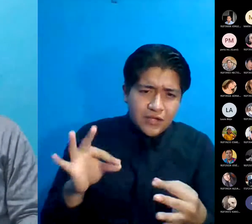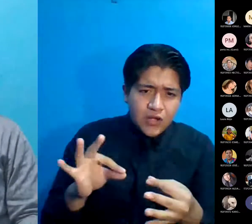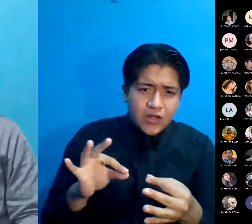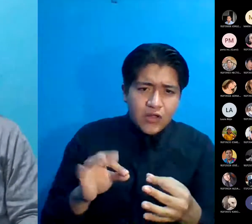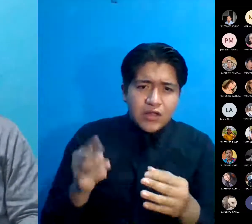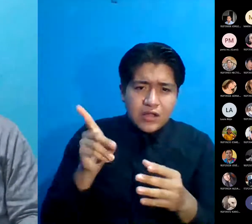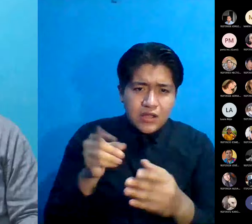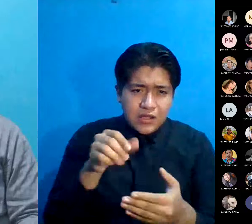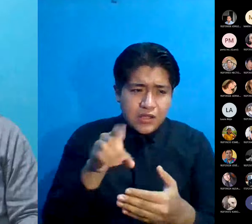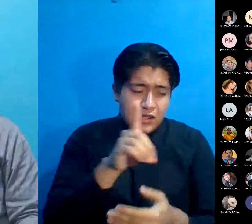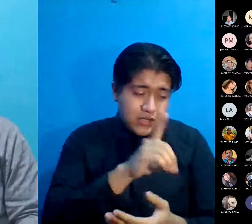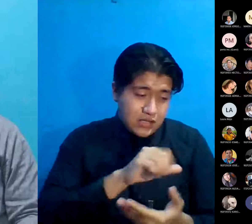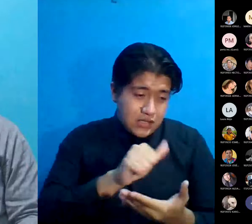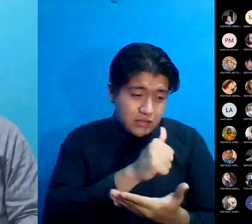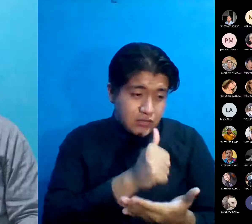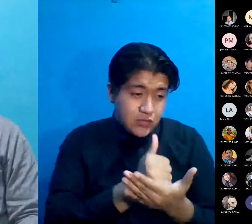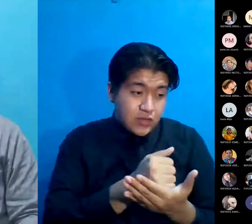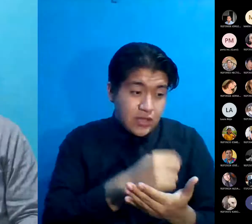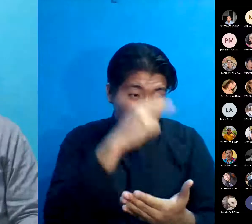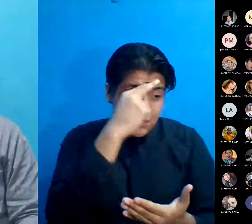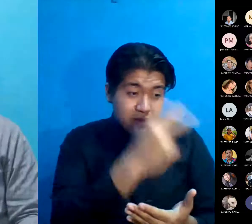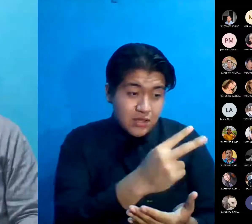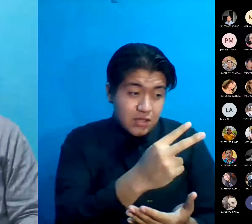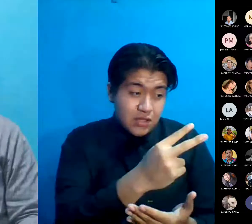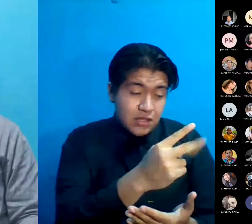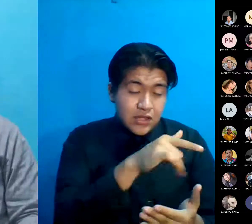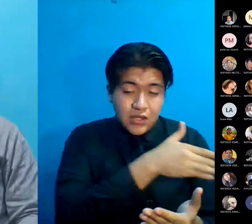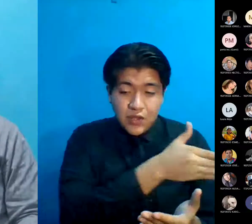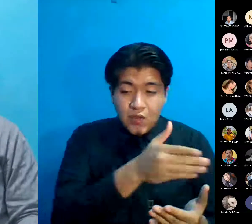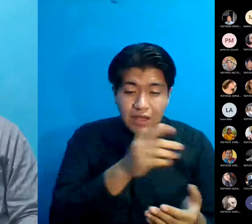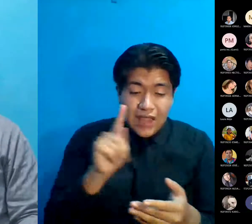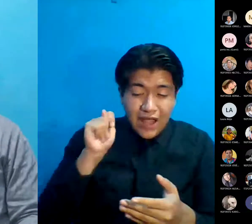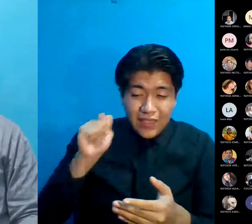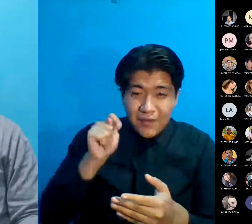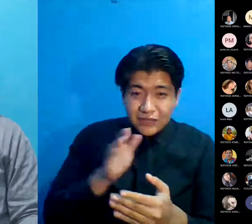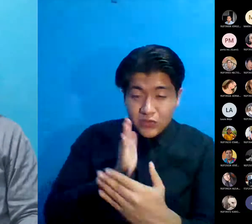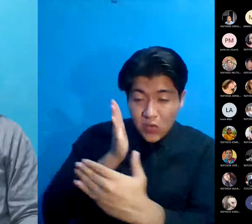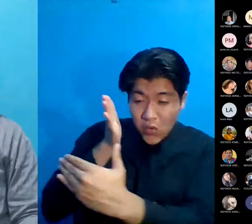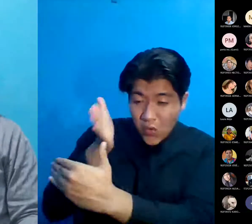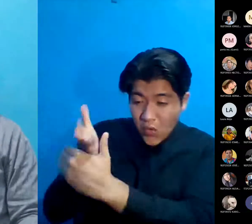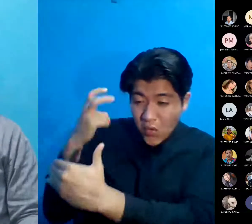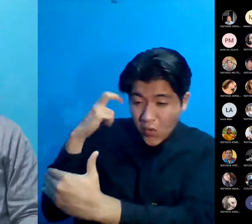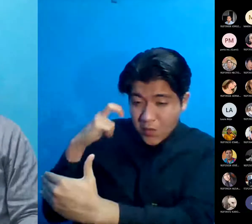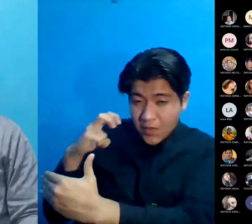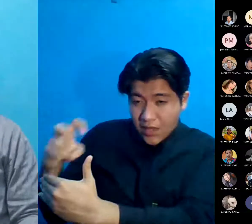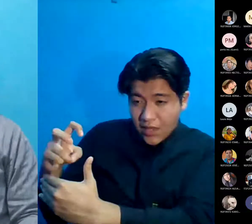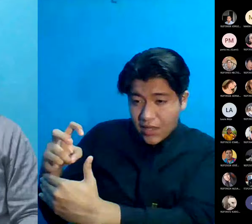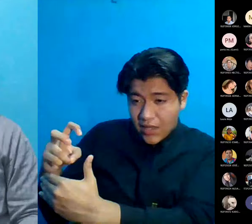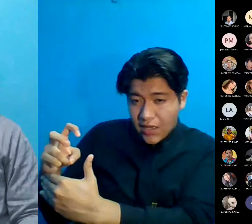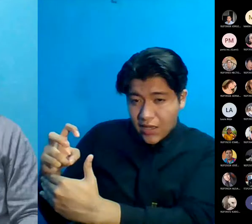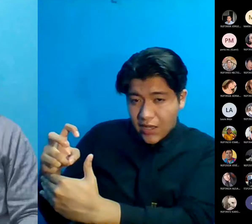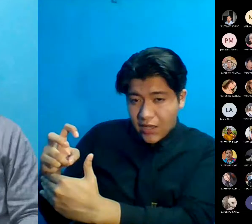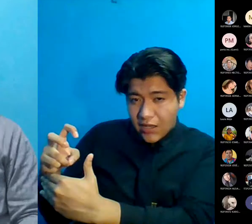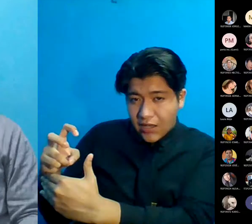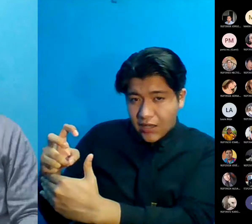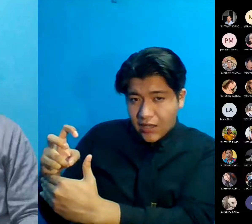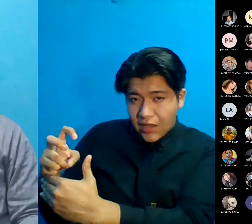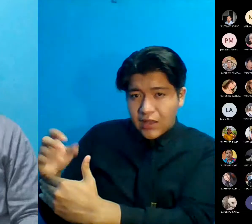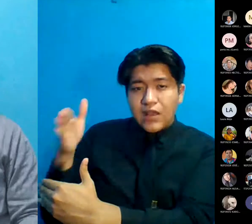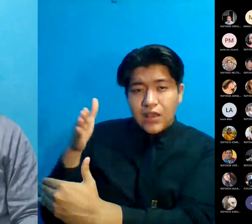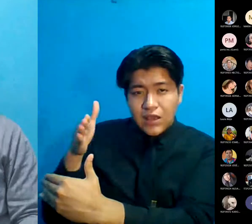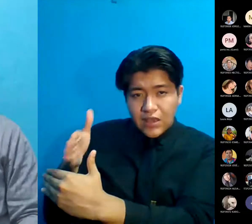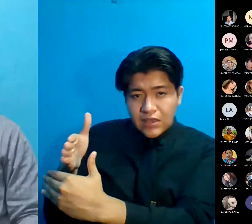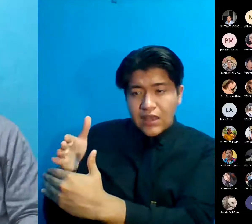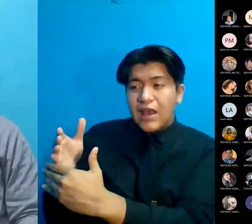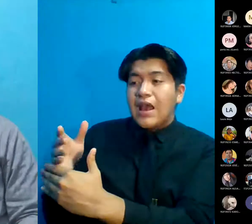México viaja a Tabasco y empieza a capacitar a algunos sordos para que